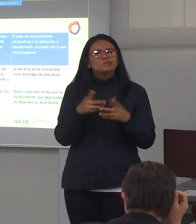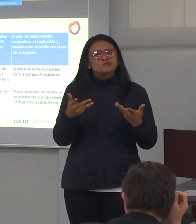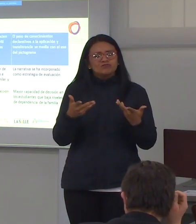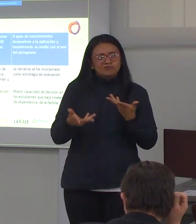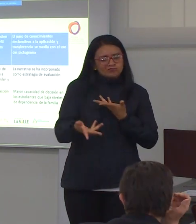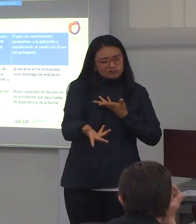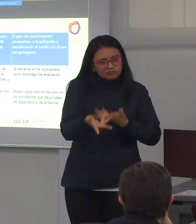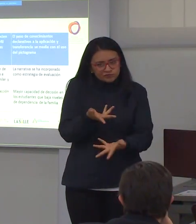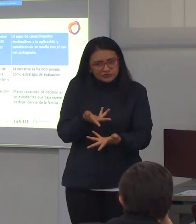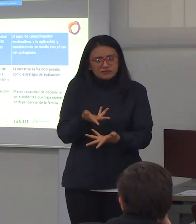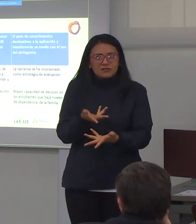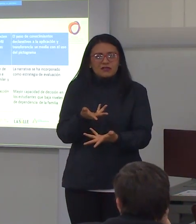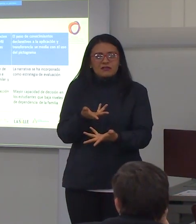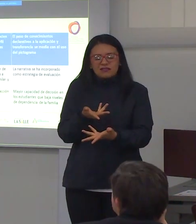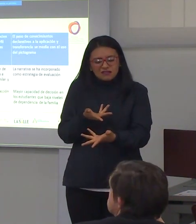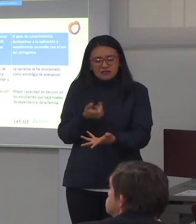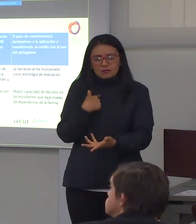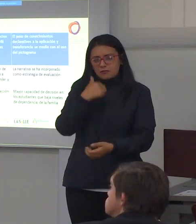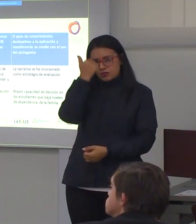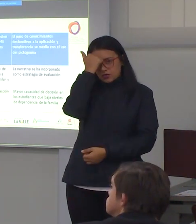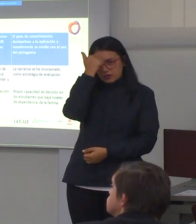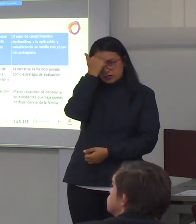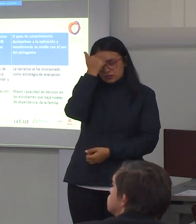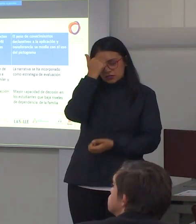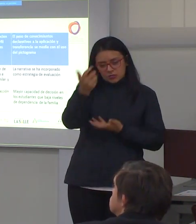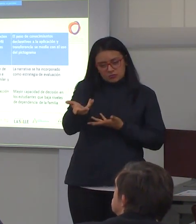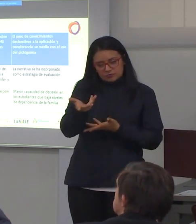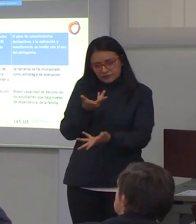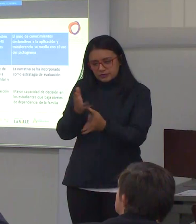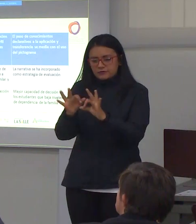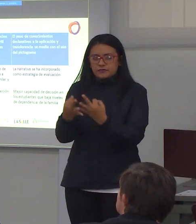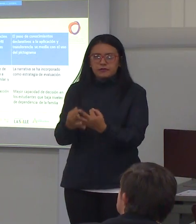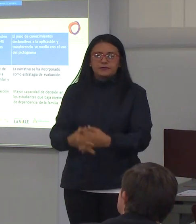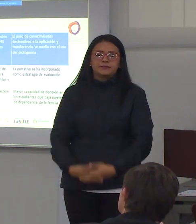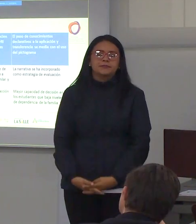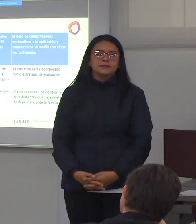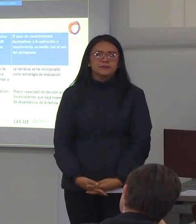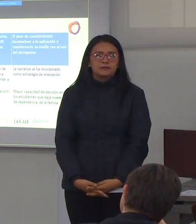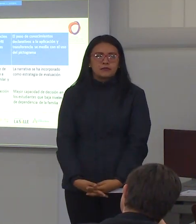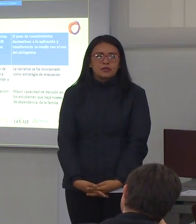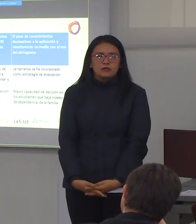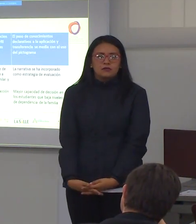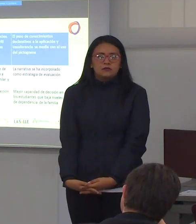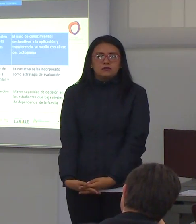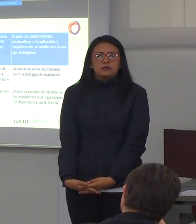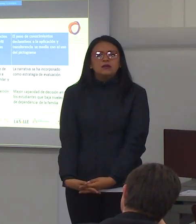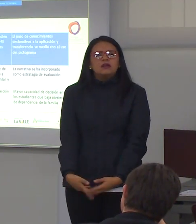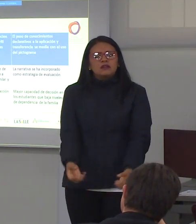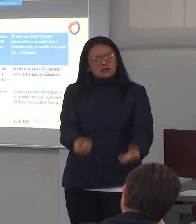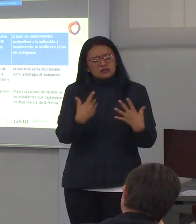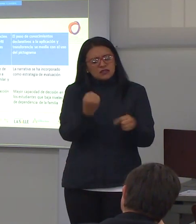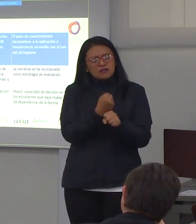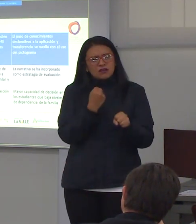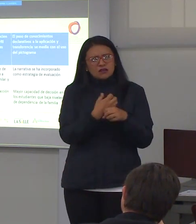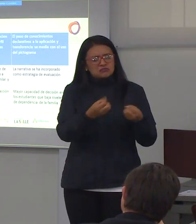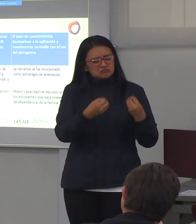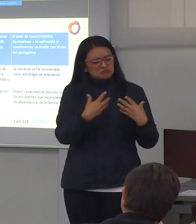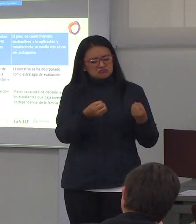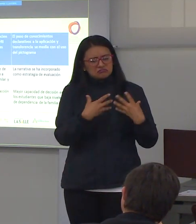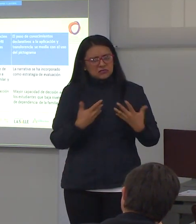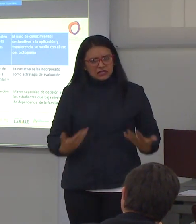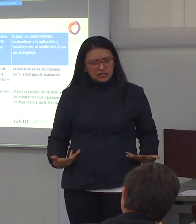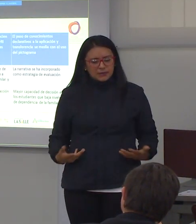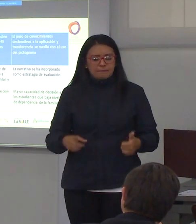cooperación entre docentes y digamos familias ¿qué nos va dejando este trabajo? primero es